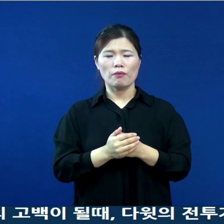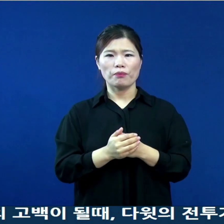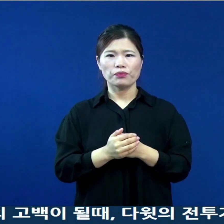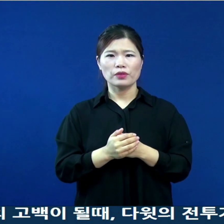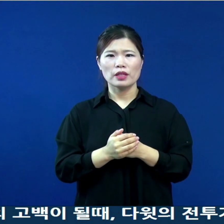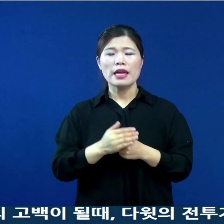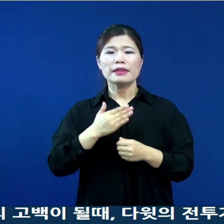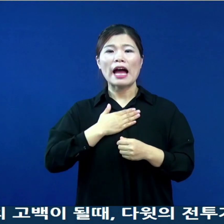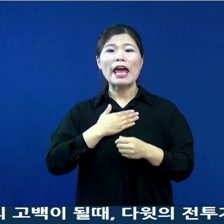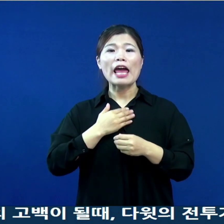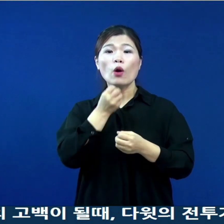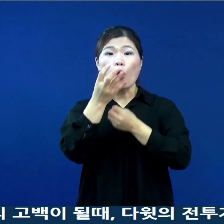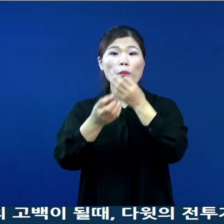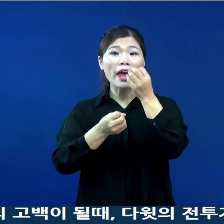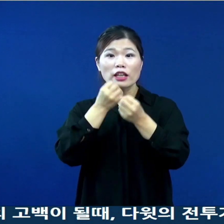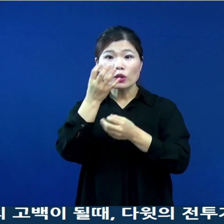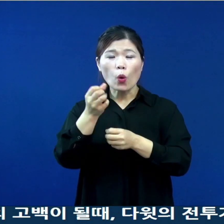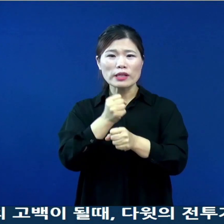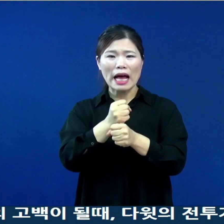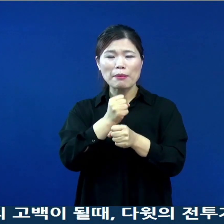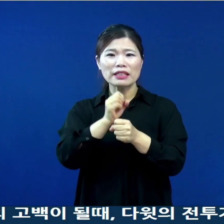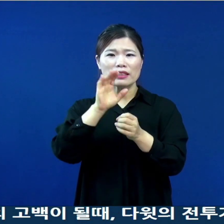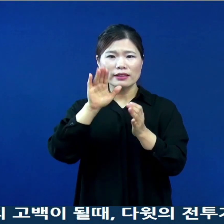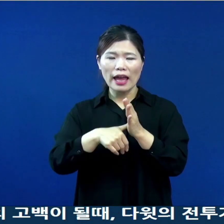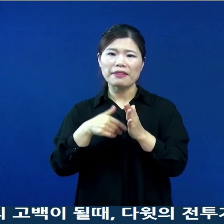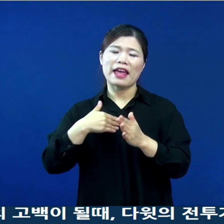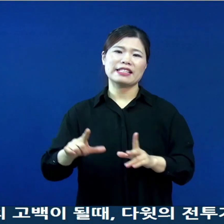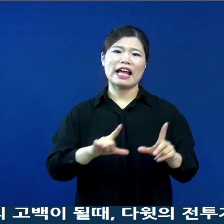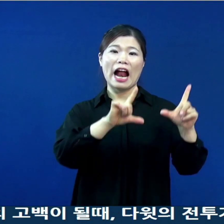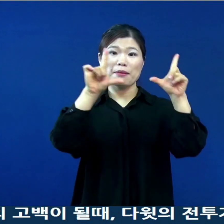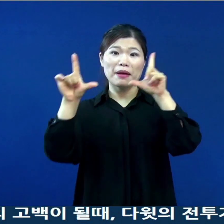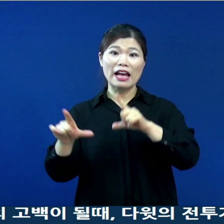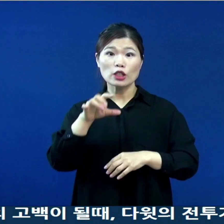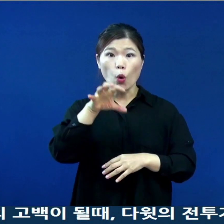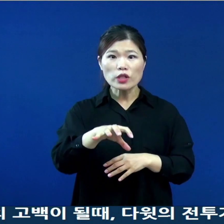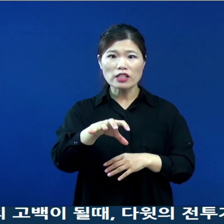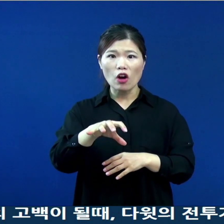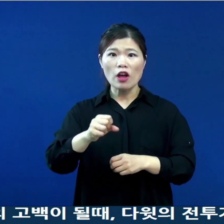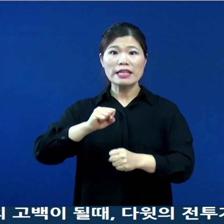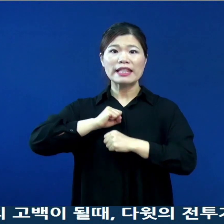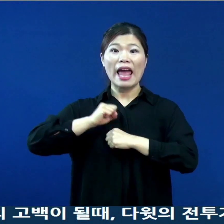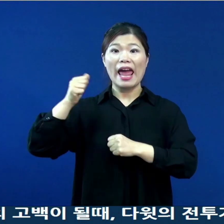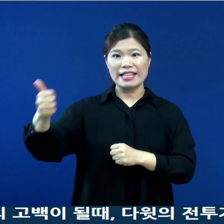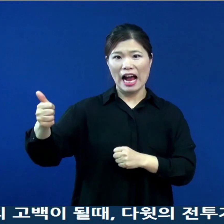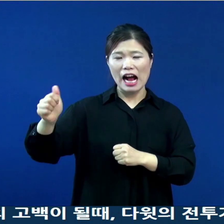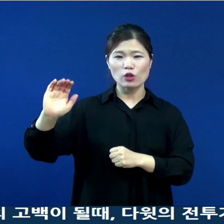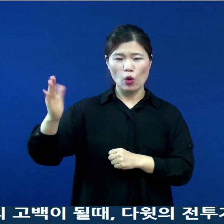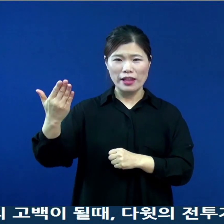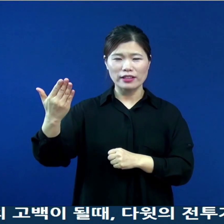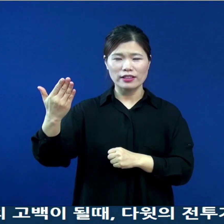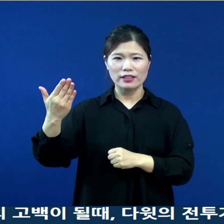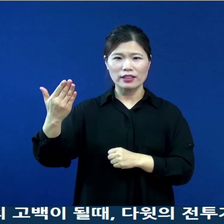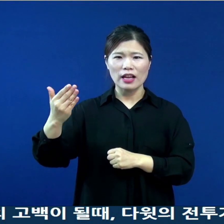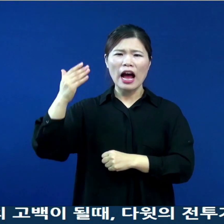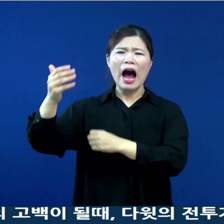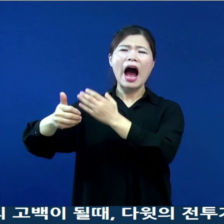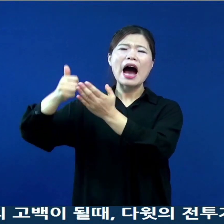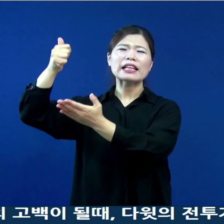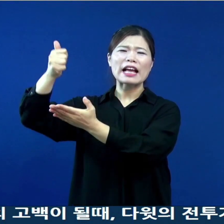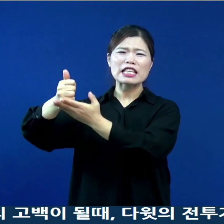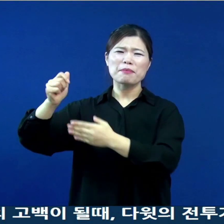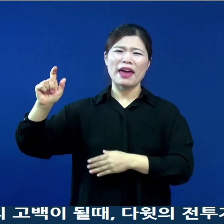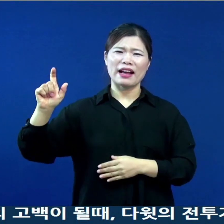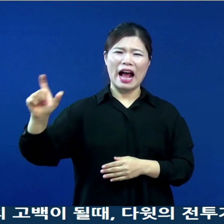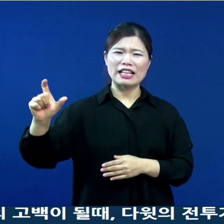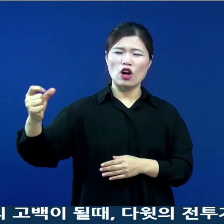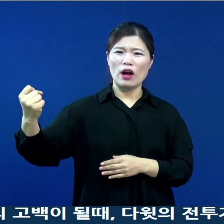고백을 나의 고백으로 삼을 때 나의 삶의 현장에서도 대장이 되어서 싸우시는, 적을 괴멸하시는 하나님의